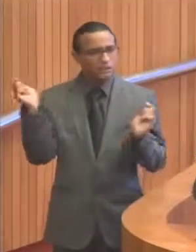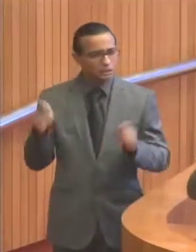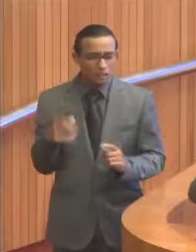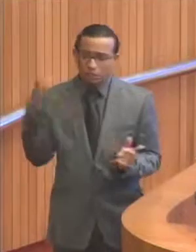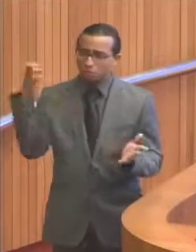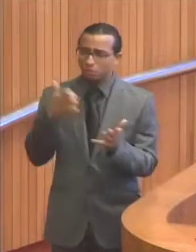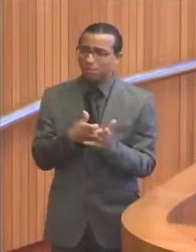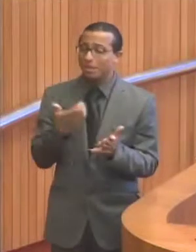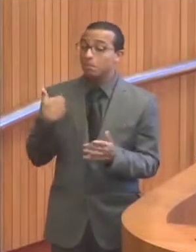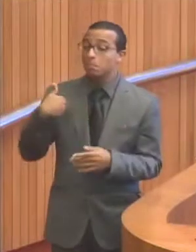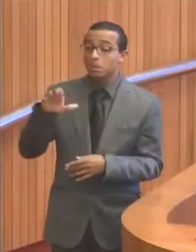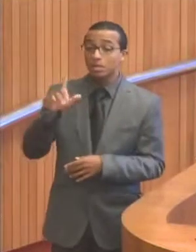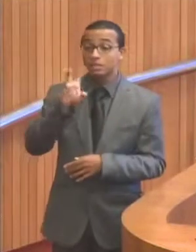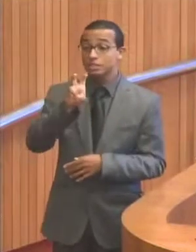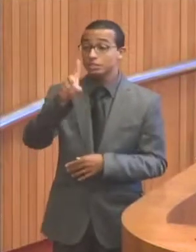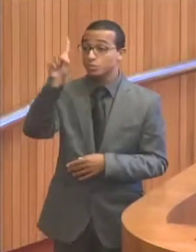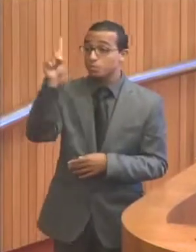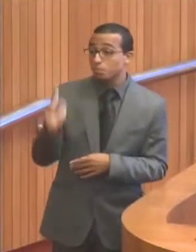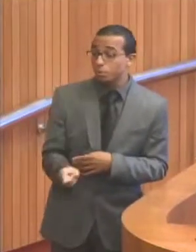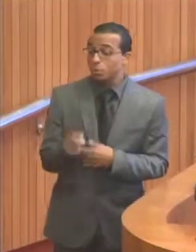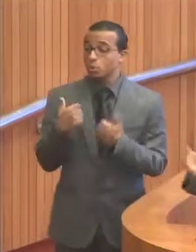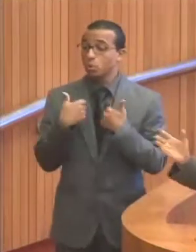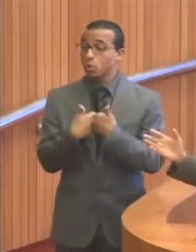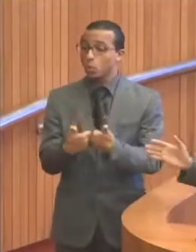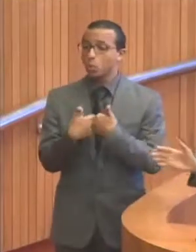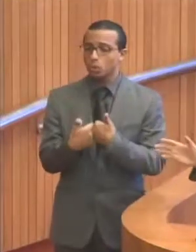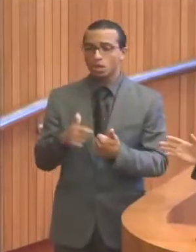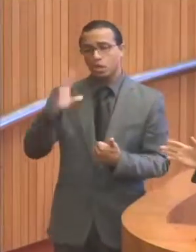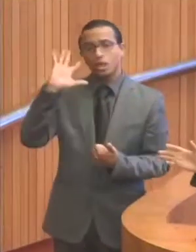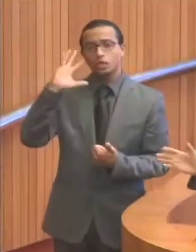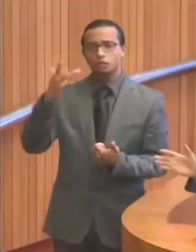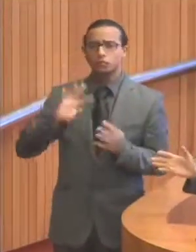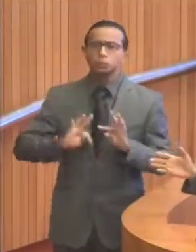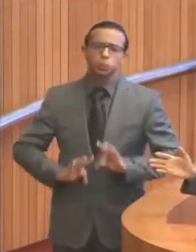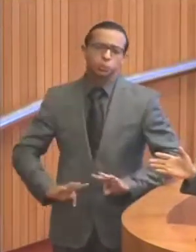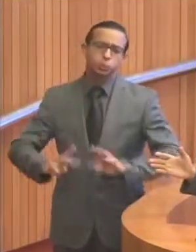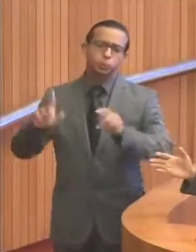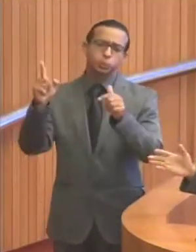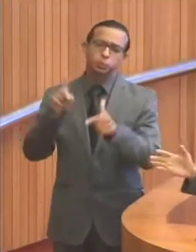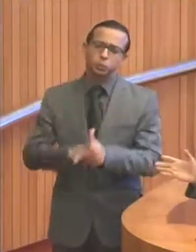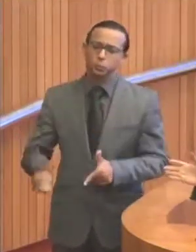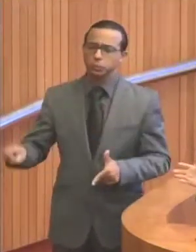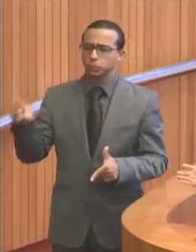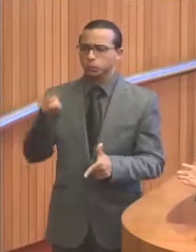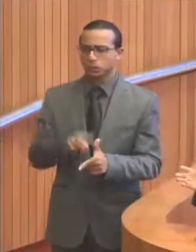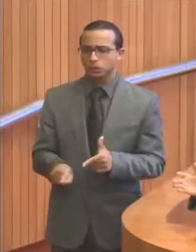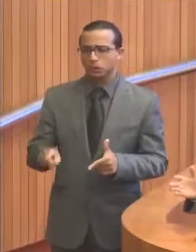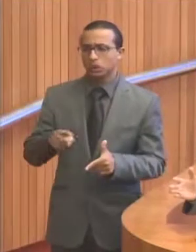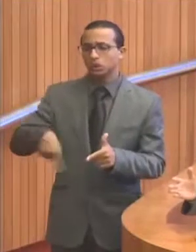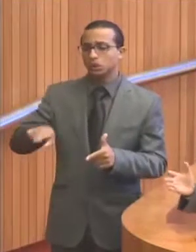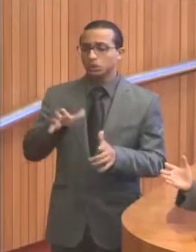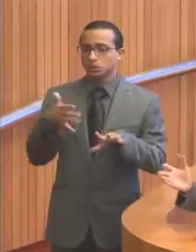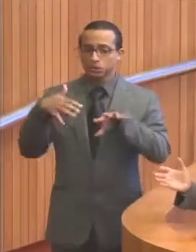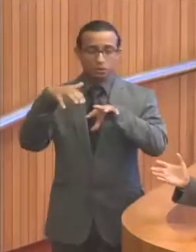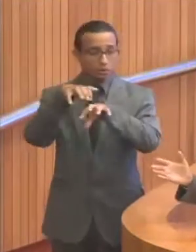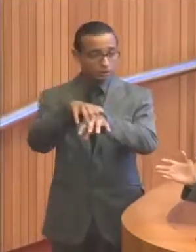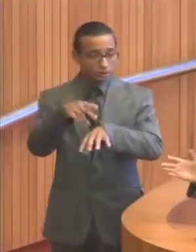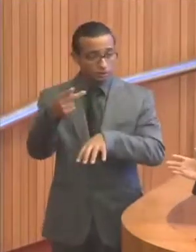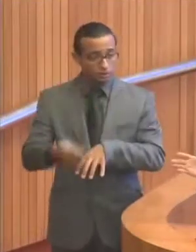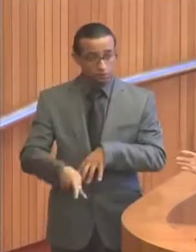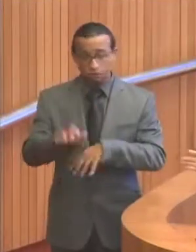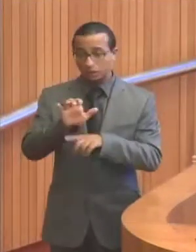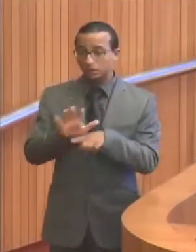ônibus escolares. Resolveria todo o problema do transporte coletivo no Estado do